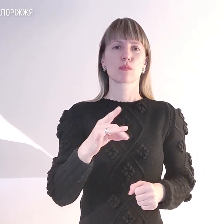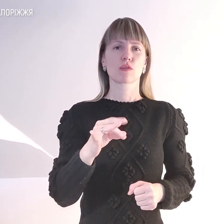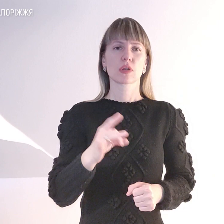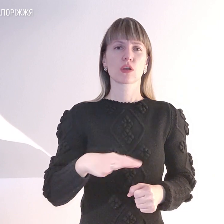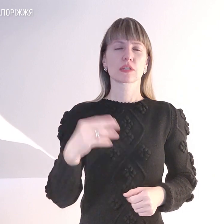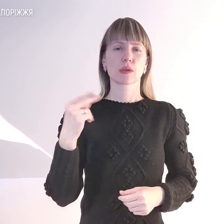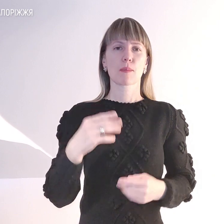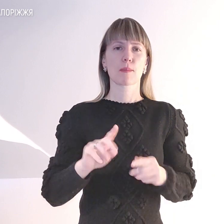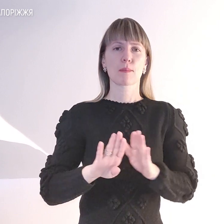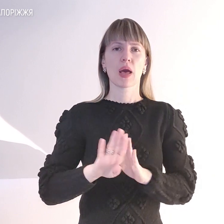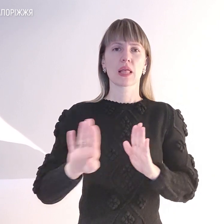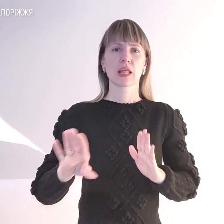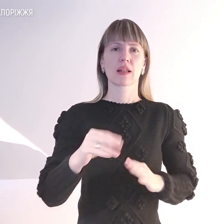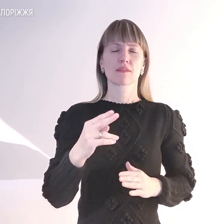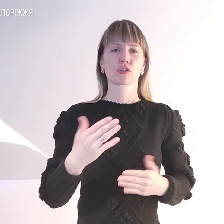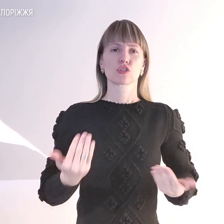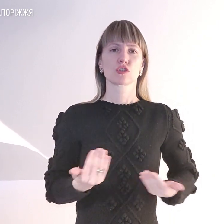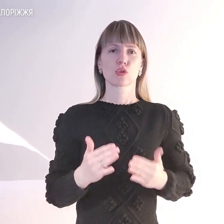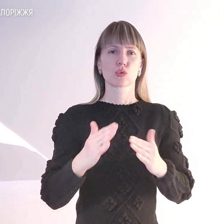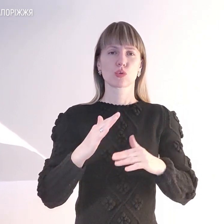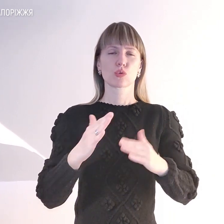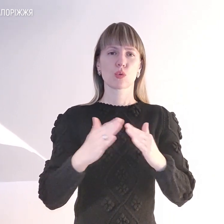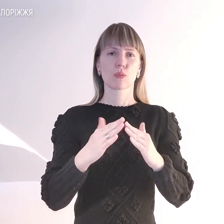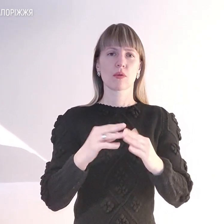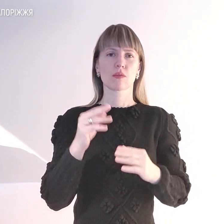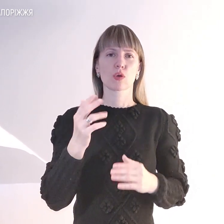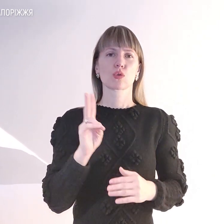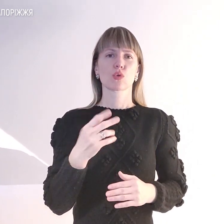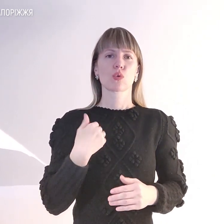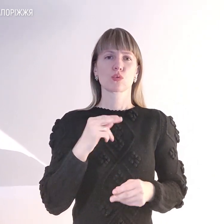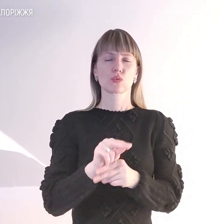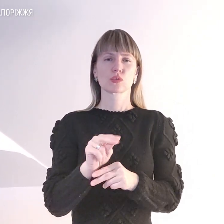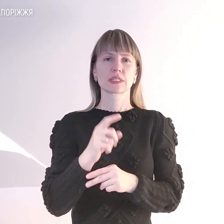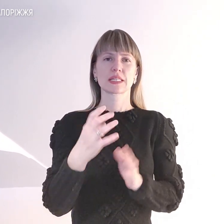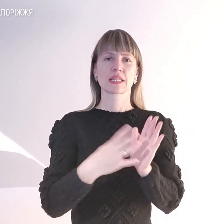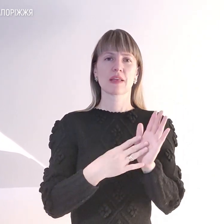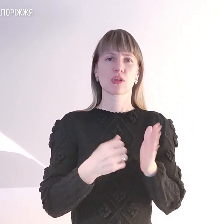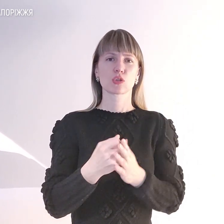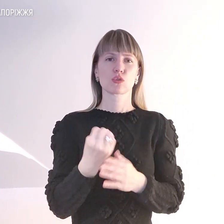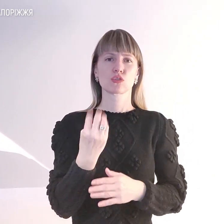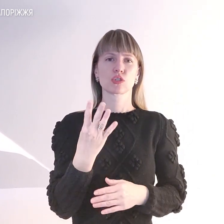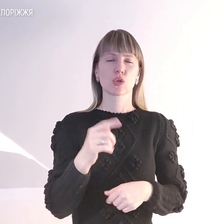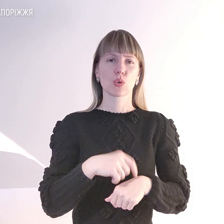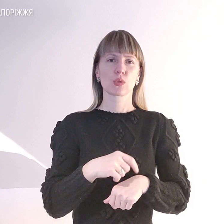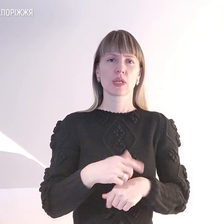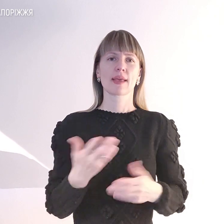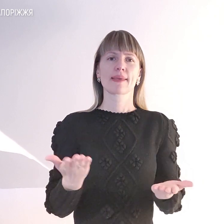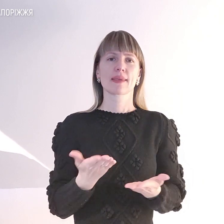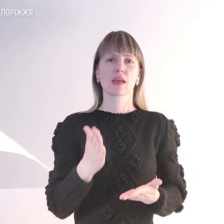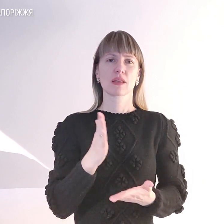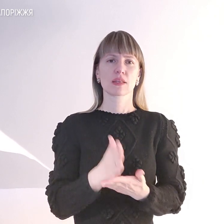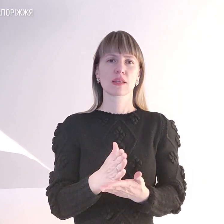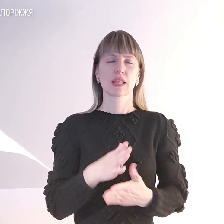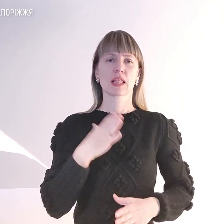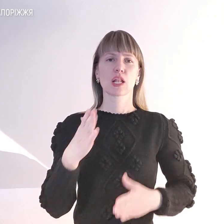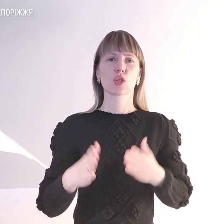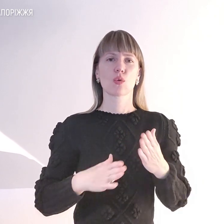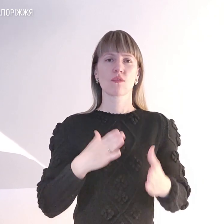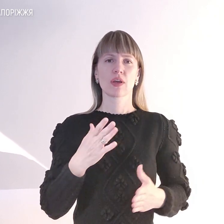житлових будинків. Охочих навчають з 9 ранку і до 14 години. Як відбуваються тренування, бачили